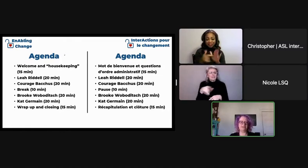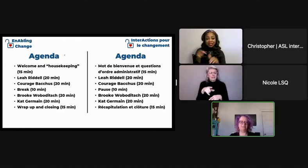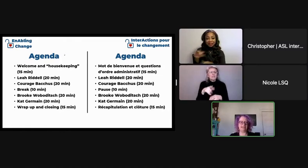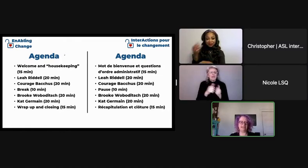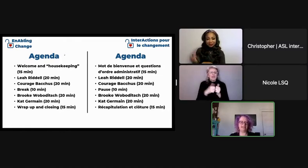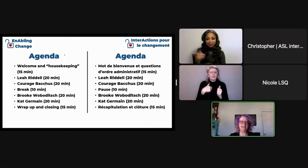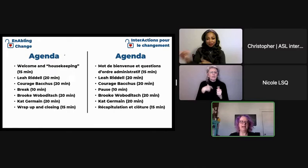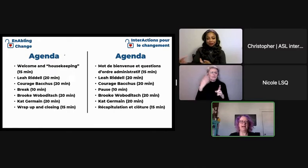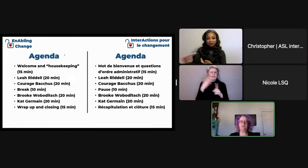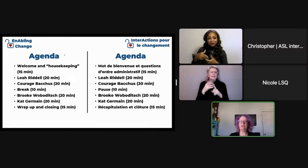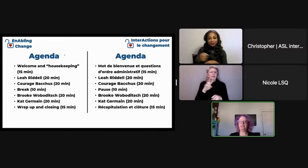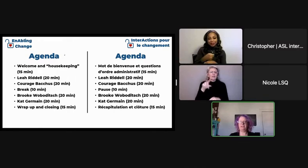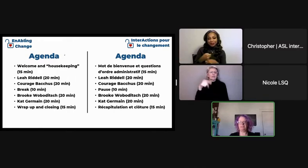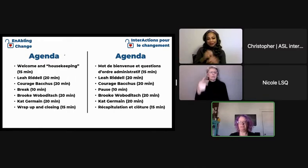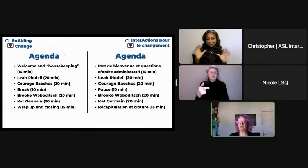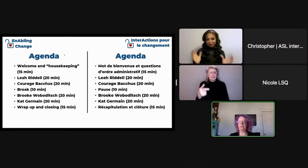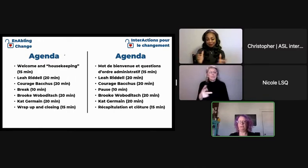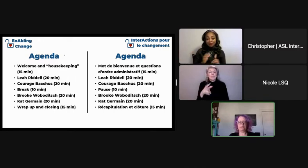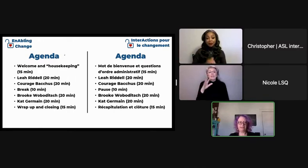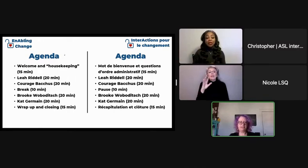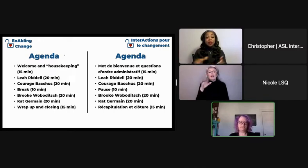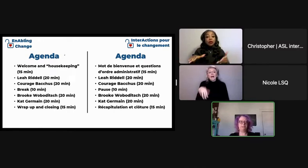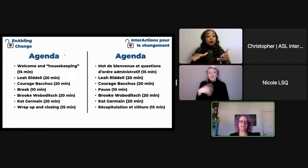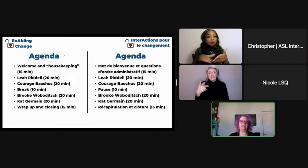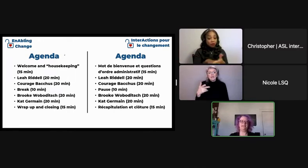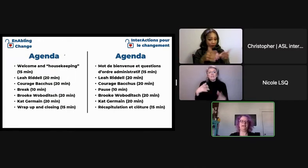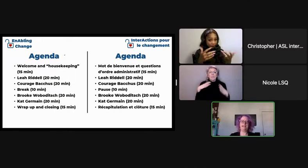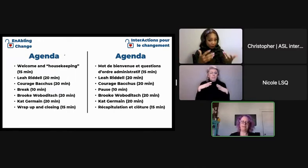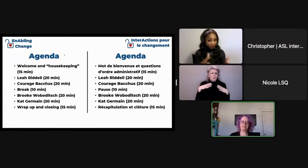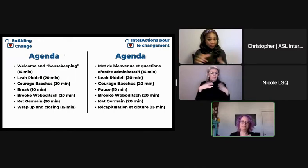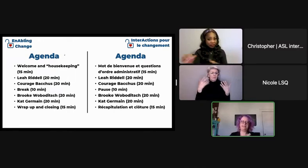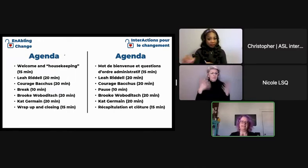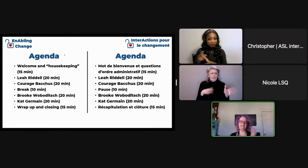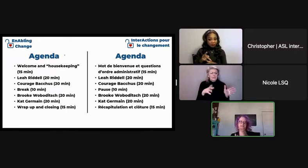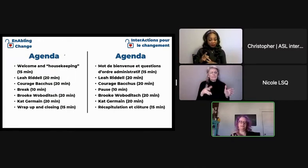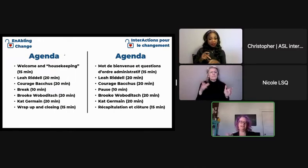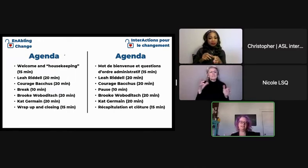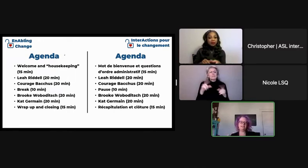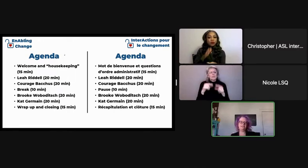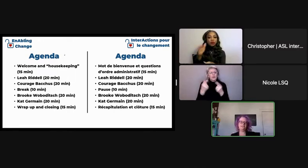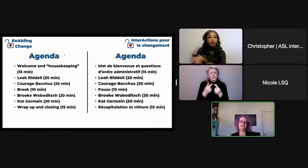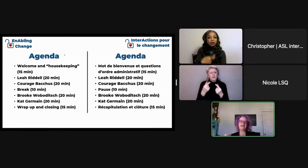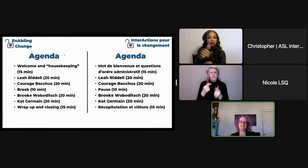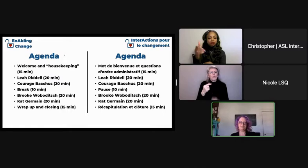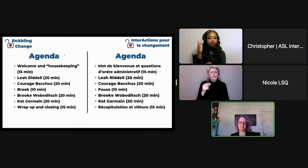nous en direct vendredi. Après notre courte pause bio, nous serons rejoints par Brooke Woodby,